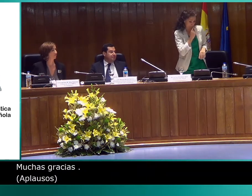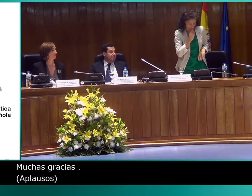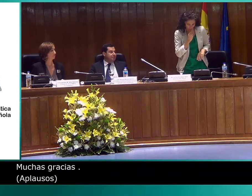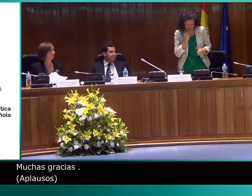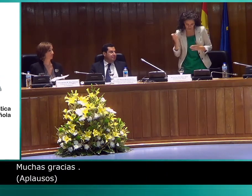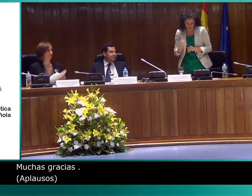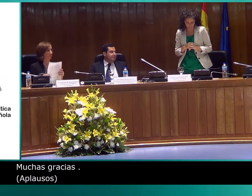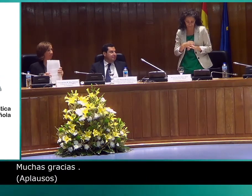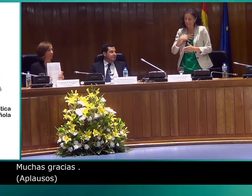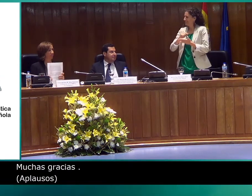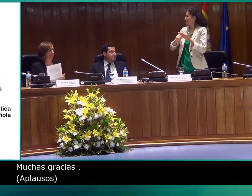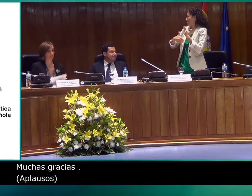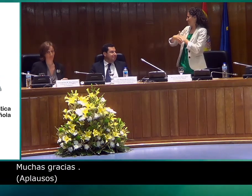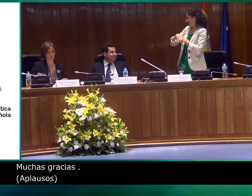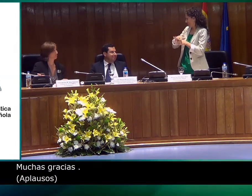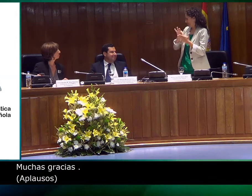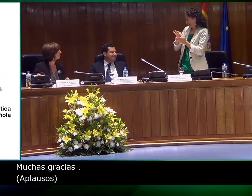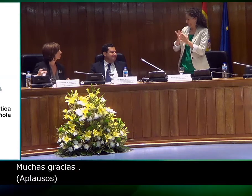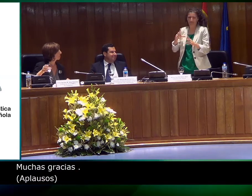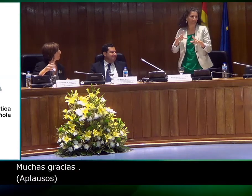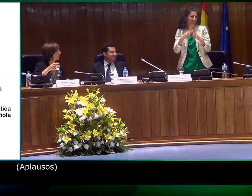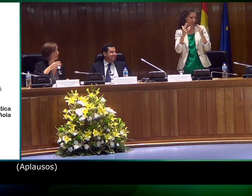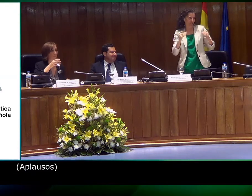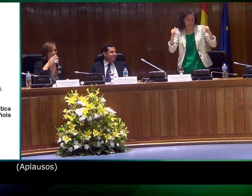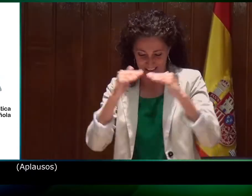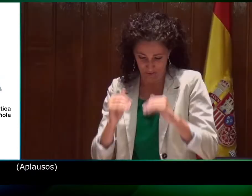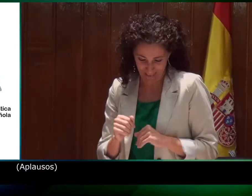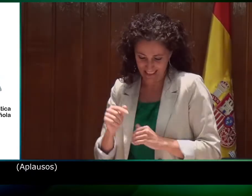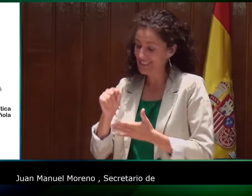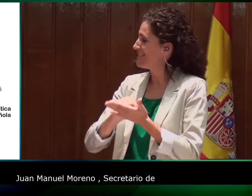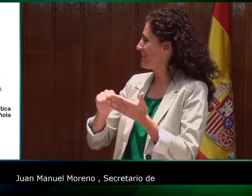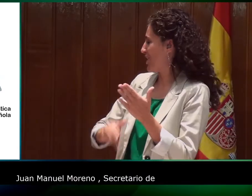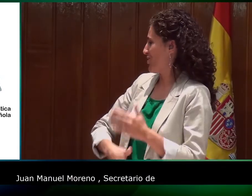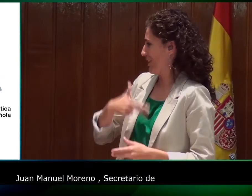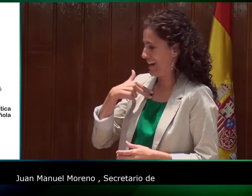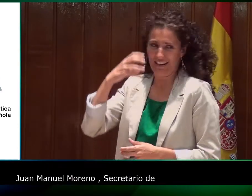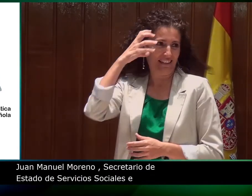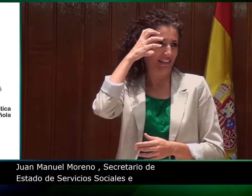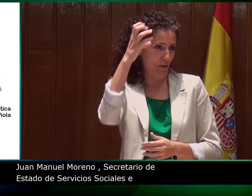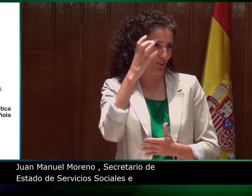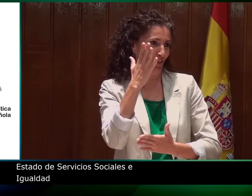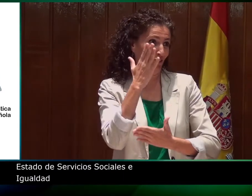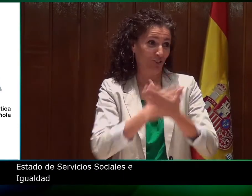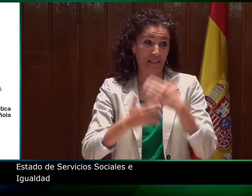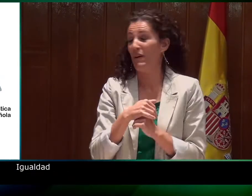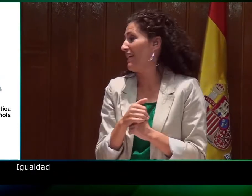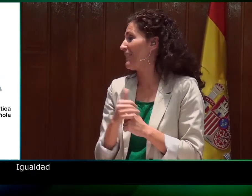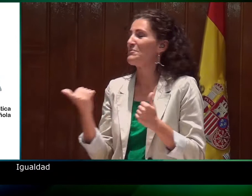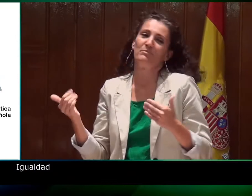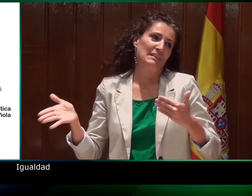Juan Manuel Moreno secretario de estado de servicios sociales e igualdad y secretario general del Real patronato sobre discapacidad